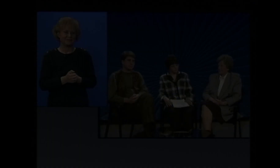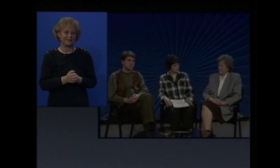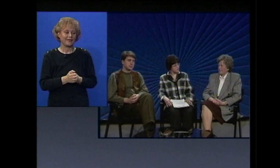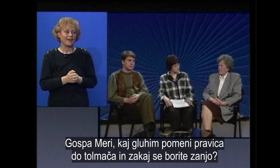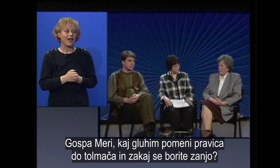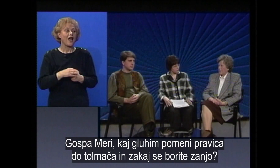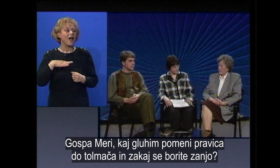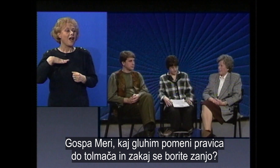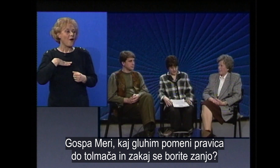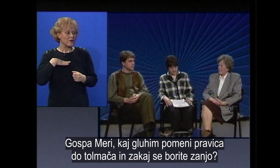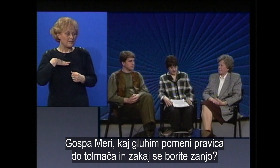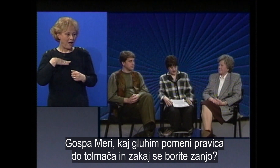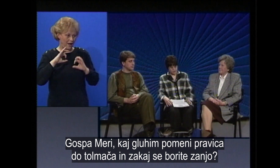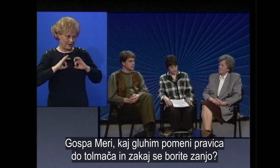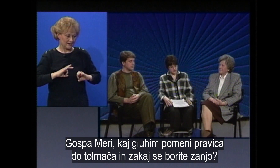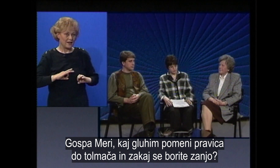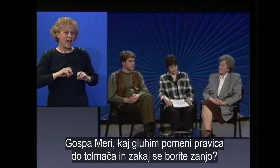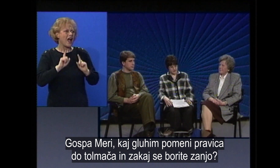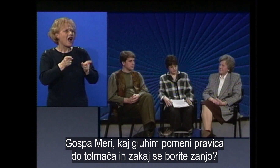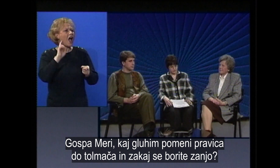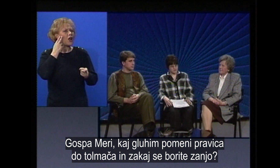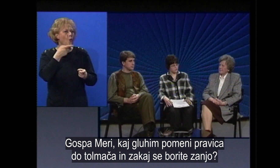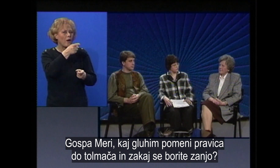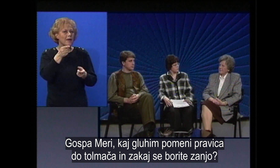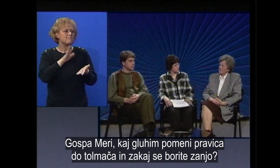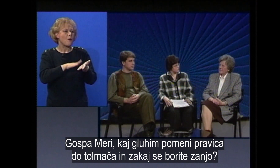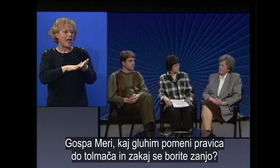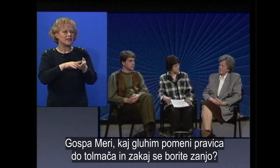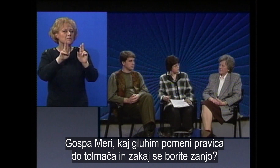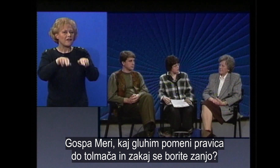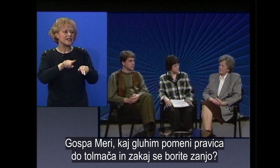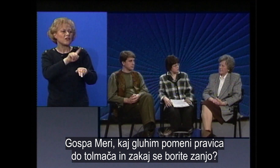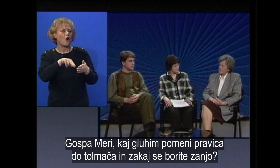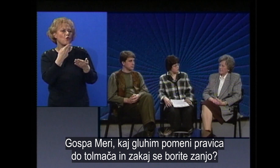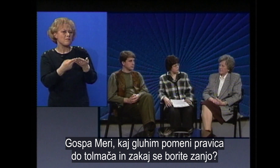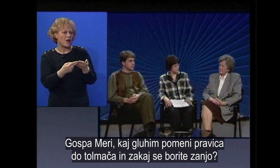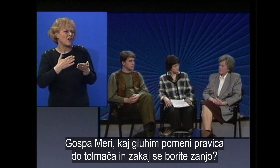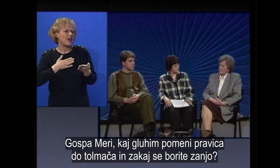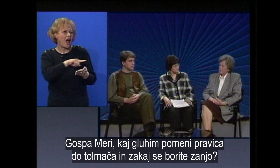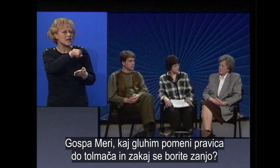Gospa Möderndorfer, kaj gluhim pomeni pravica do tolmača? Zakaj se pravzaprav zanjo borite?